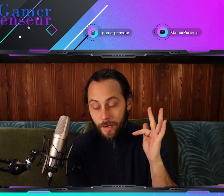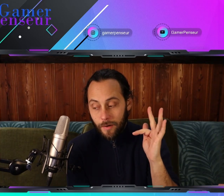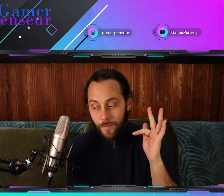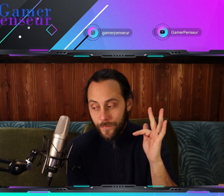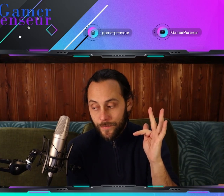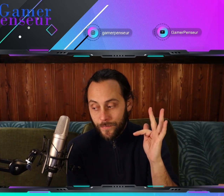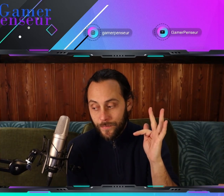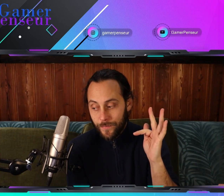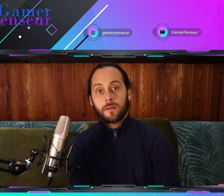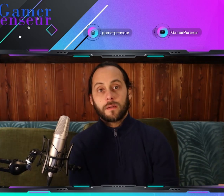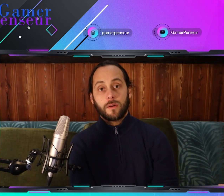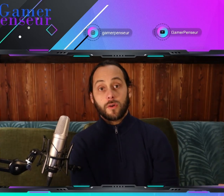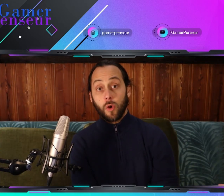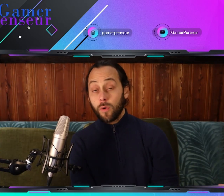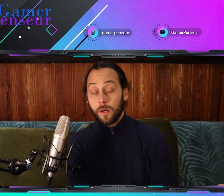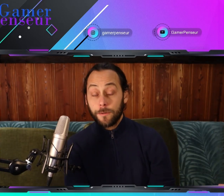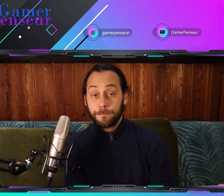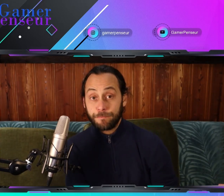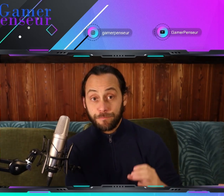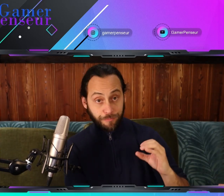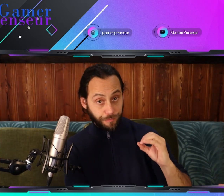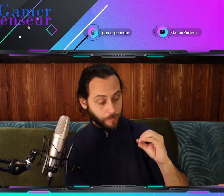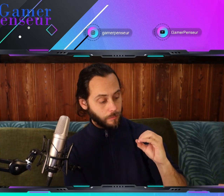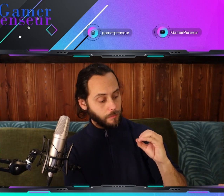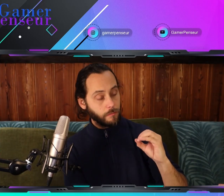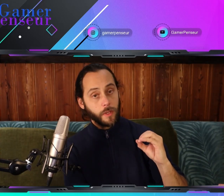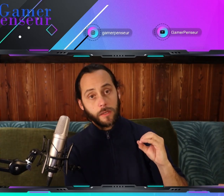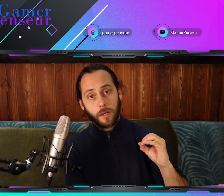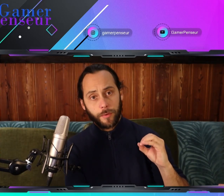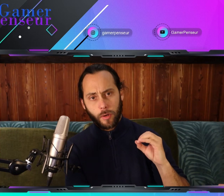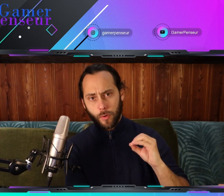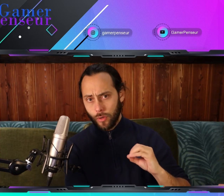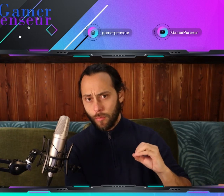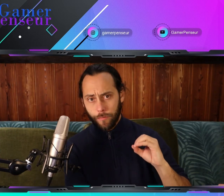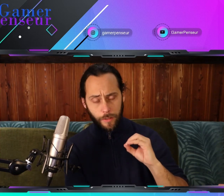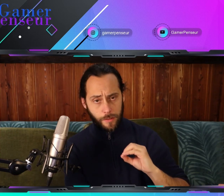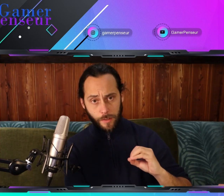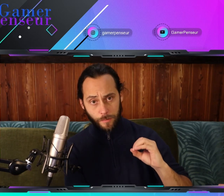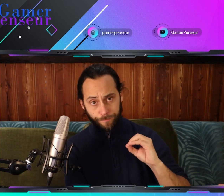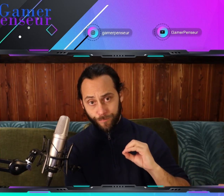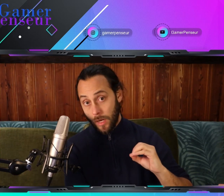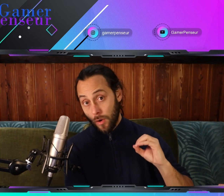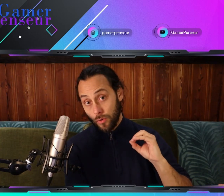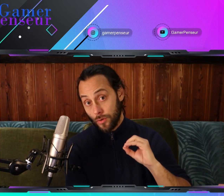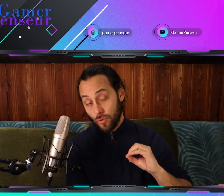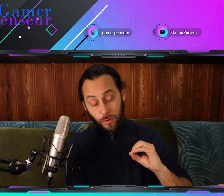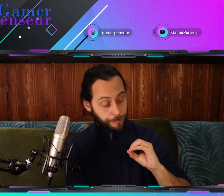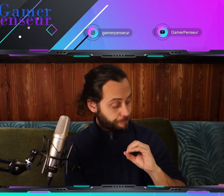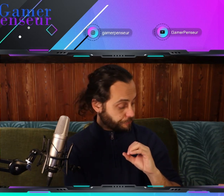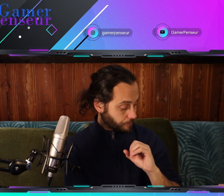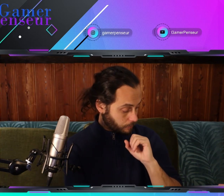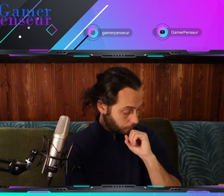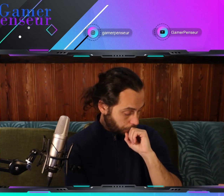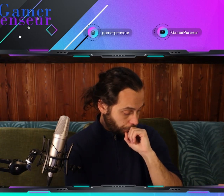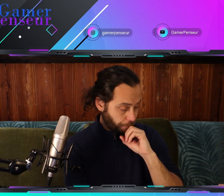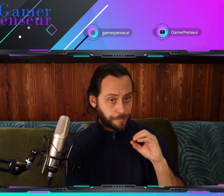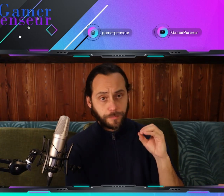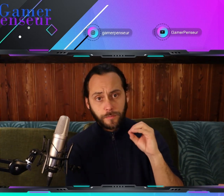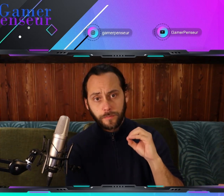Le frère. L'oncle, c'est un peu comme octobre en fait, c'est un O qui tourne.